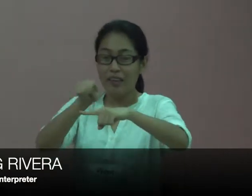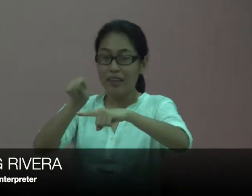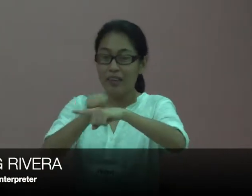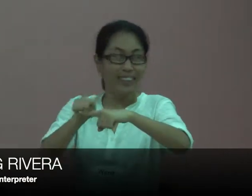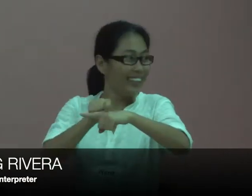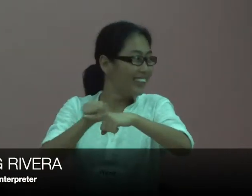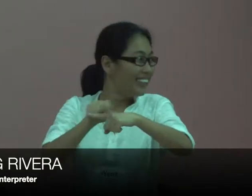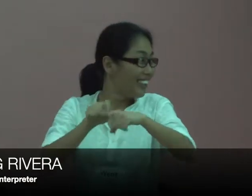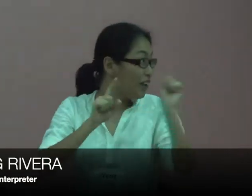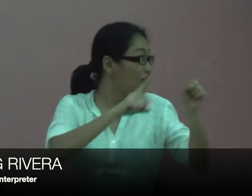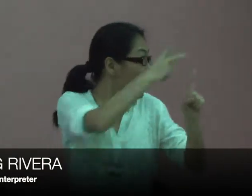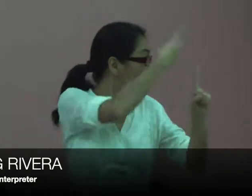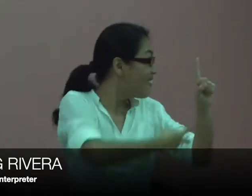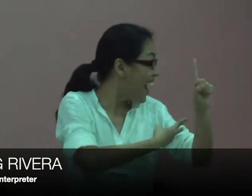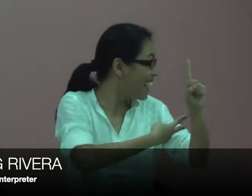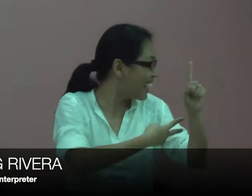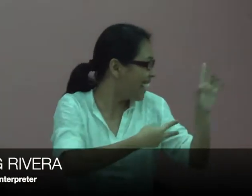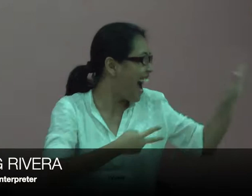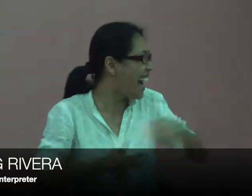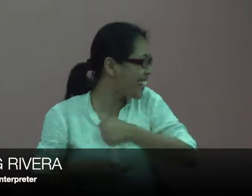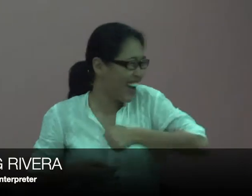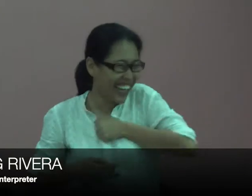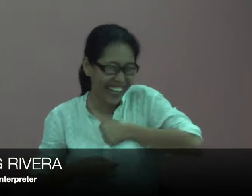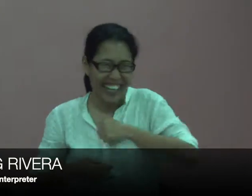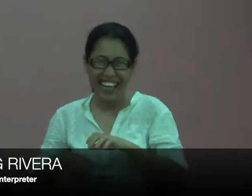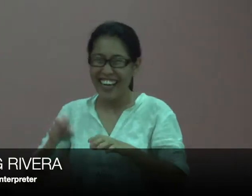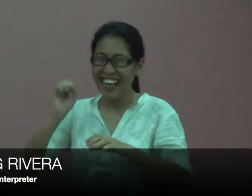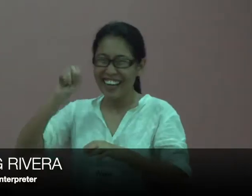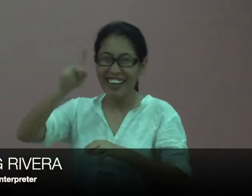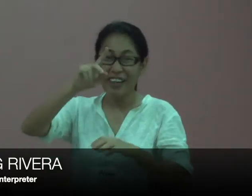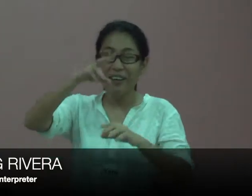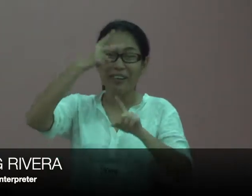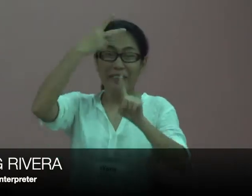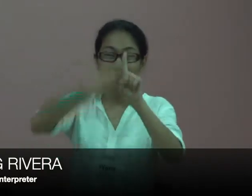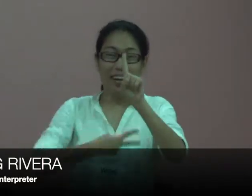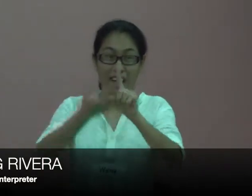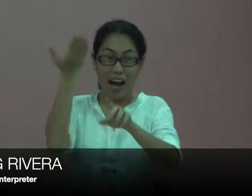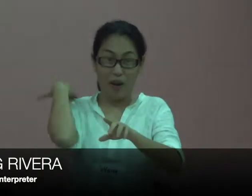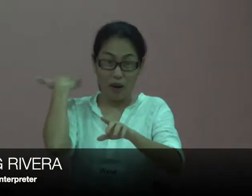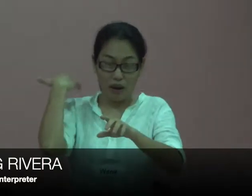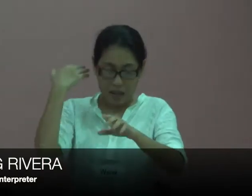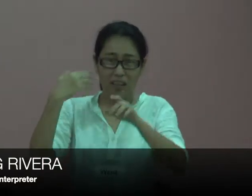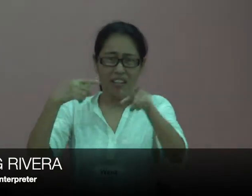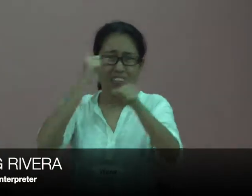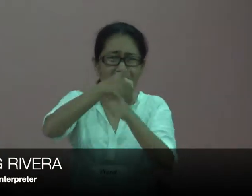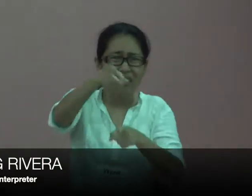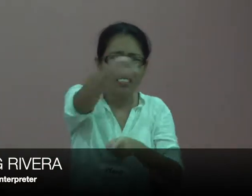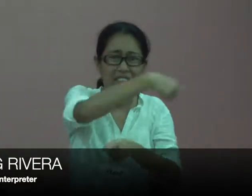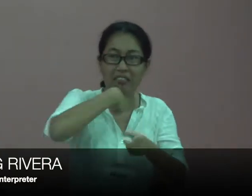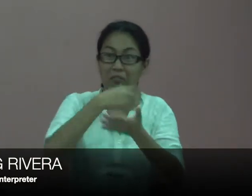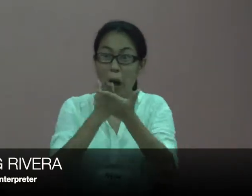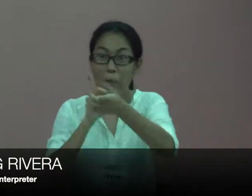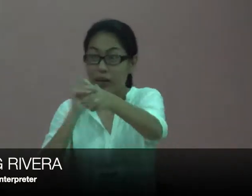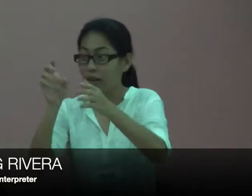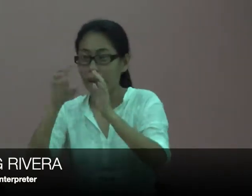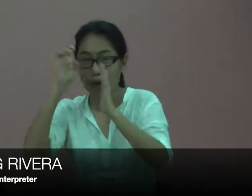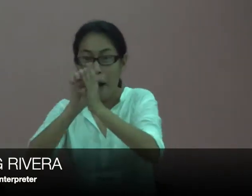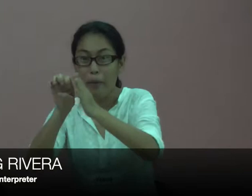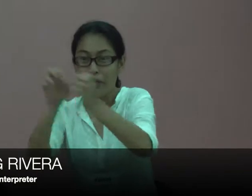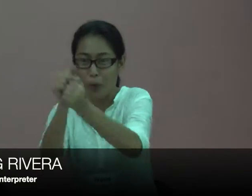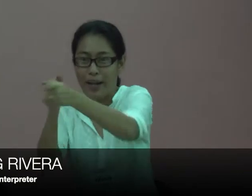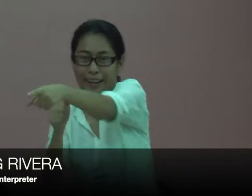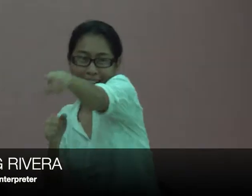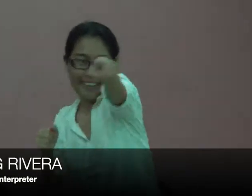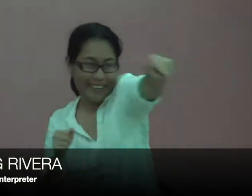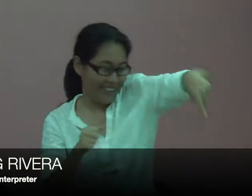Okay. 2 months ago. Sorry, Dre. Tama, 2 months ago. Okay, so, 2 months ago,